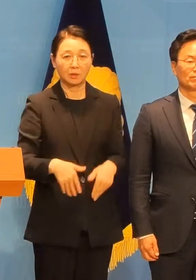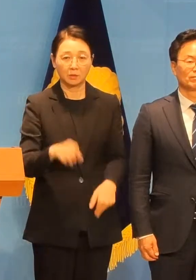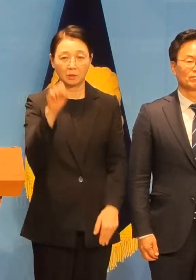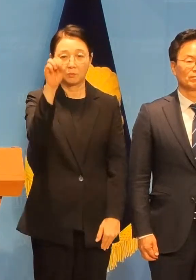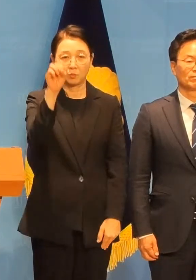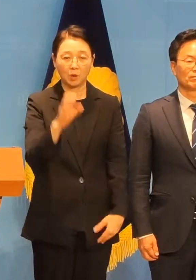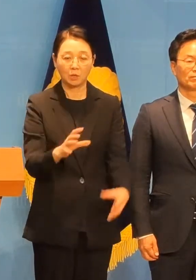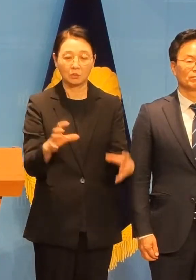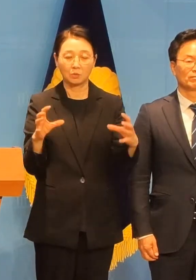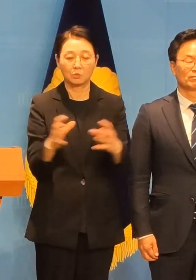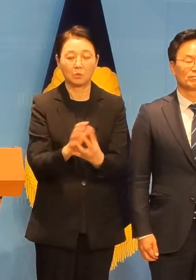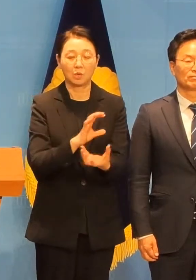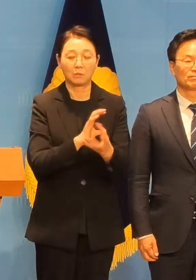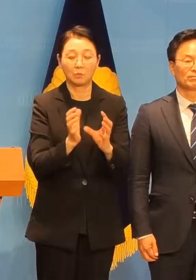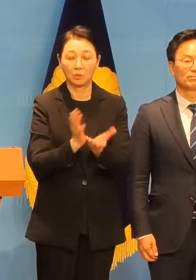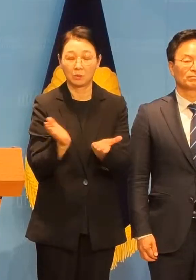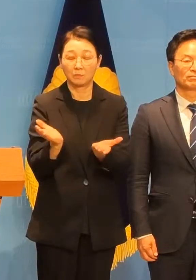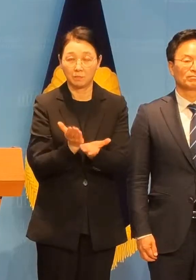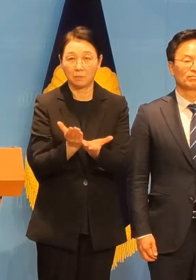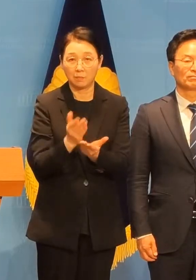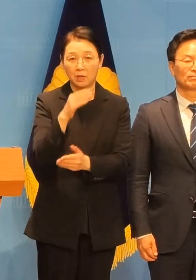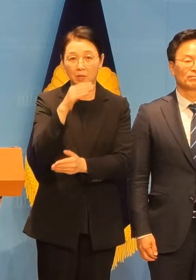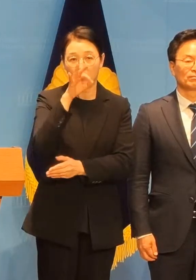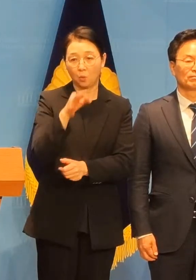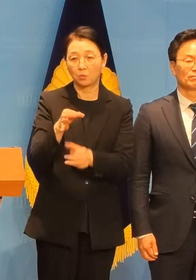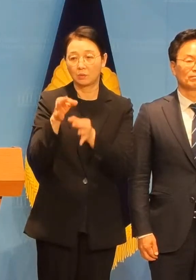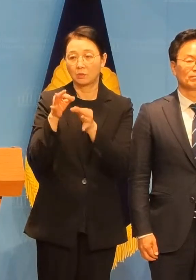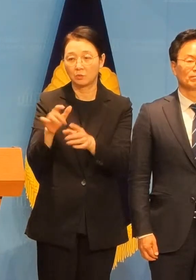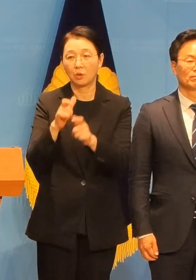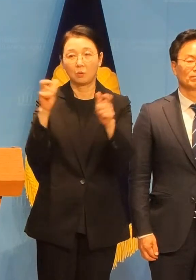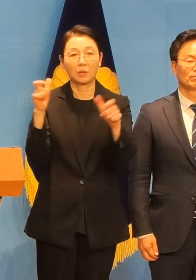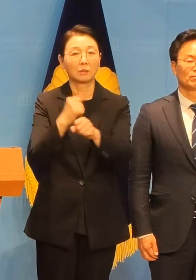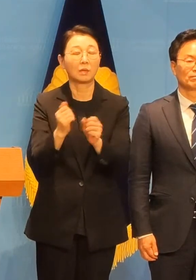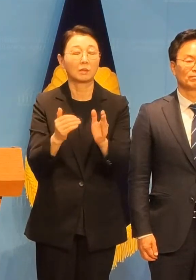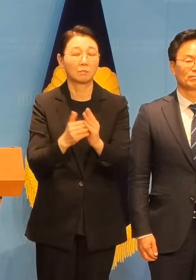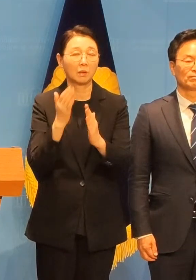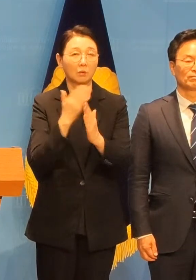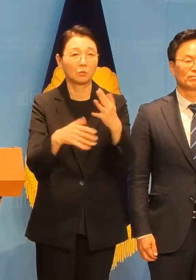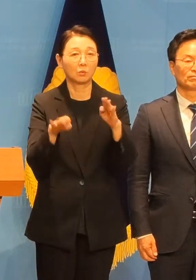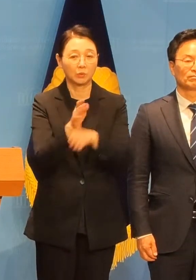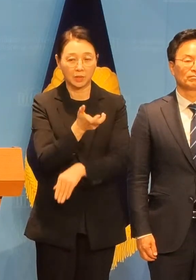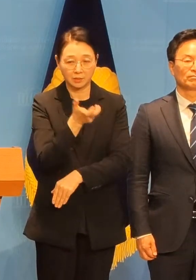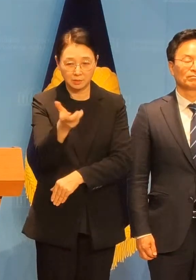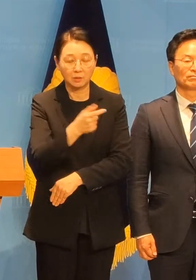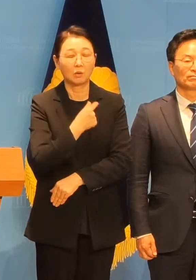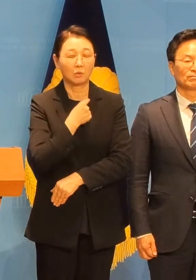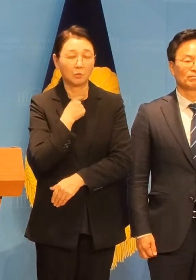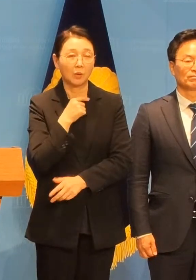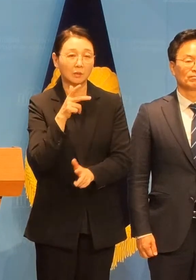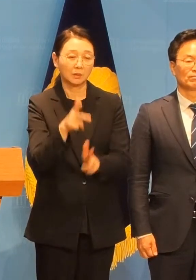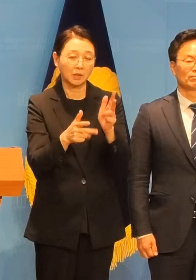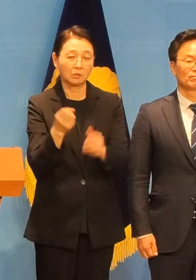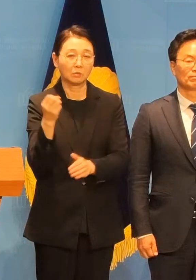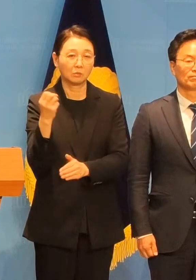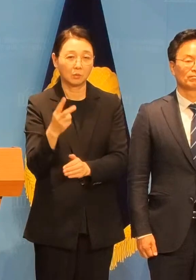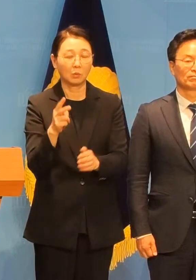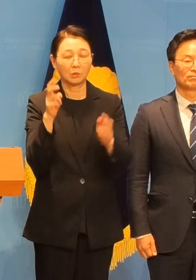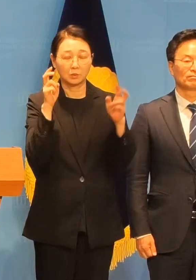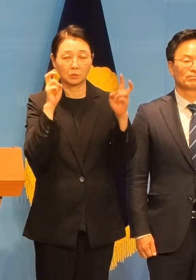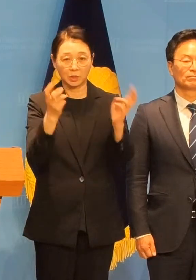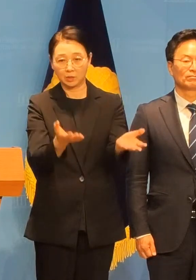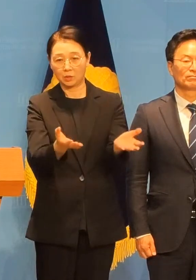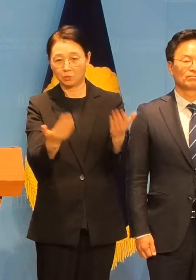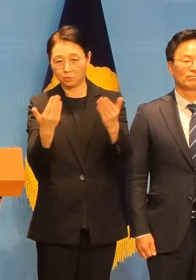논의 등에 맞추어 재정 지원 대규모 확대, 공공기관 이전, 산업 및 기업 유치 지원